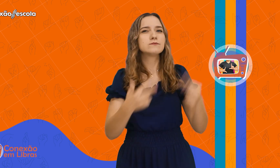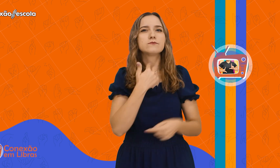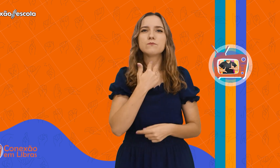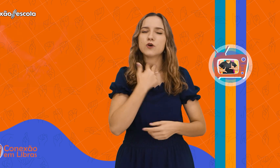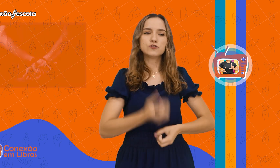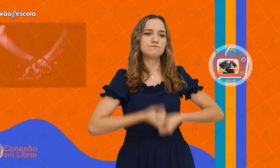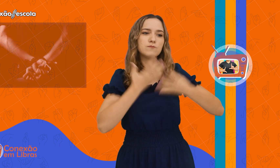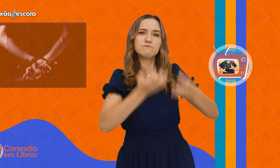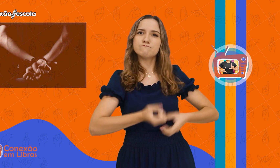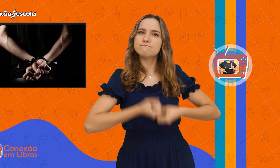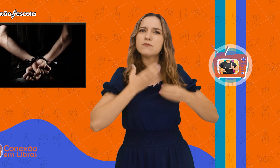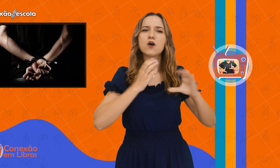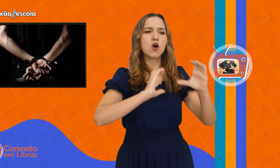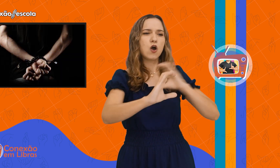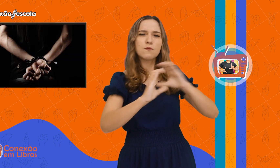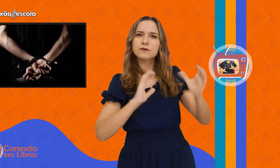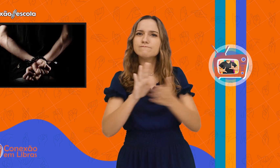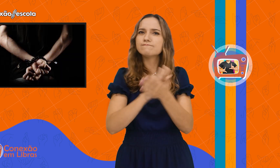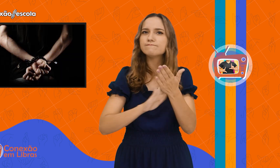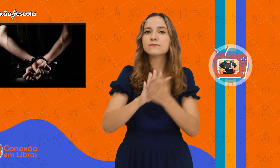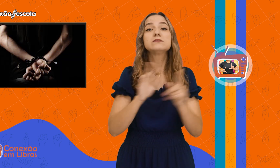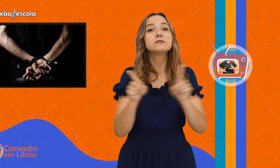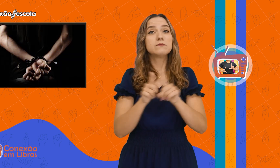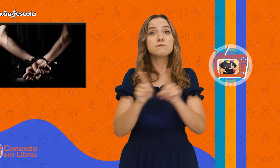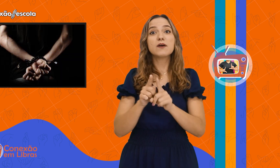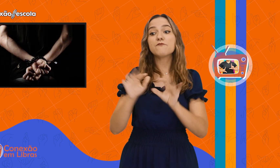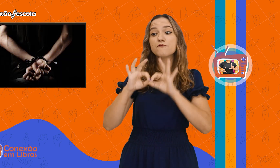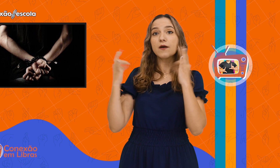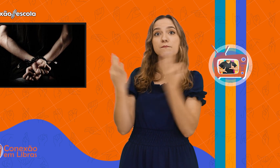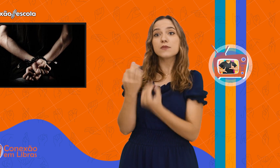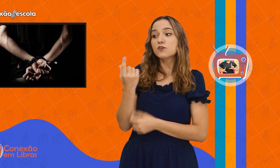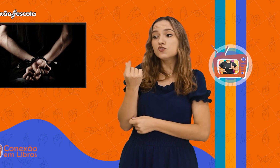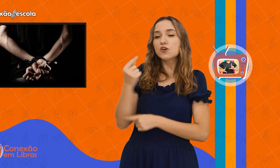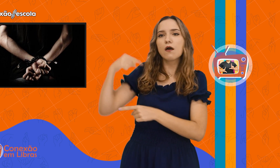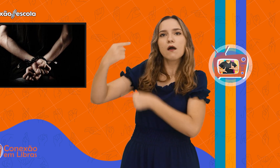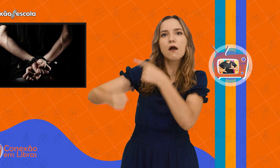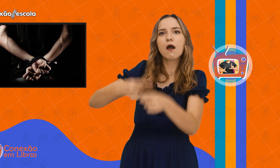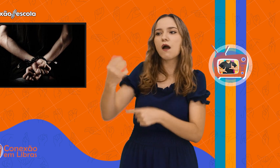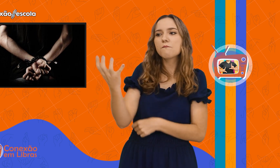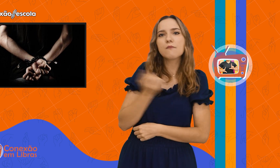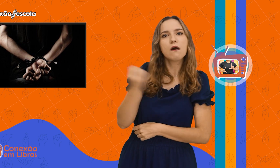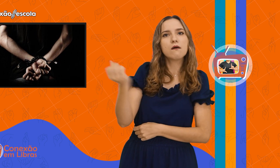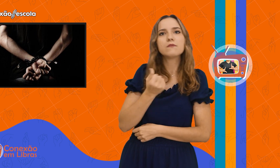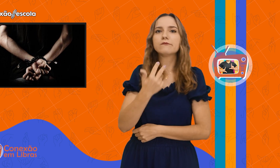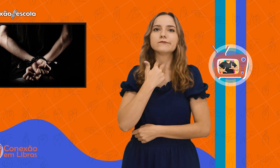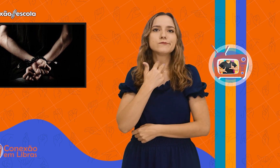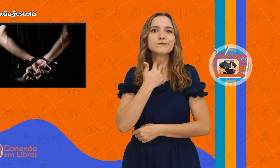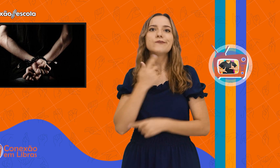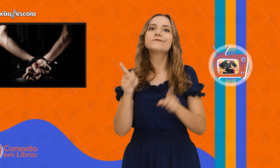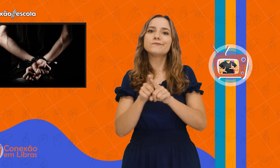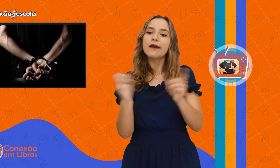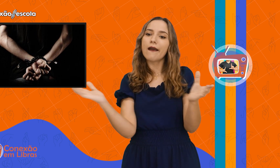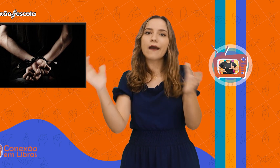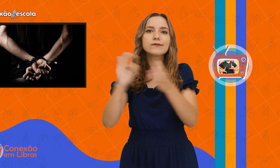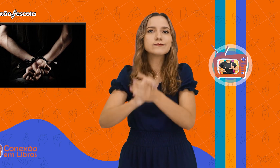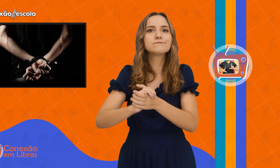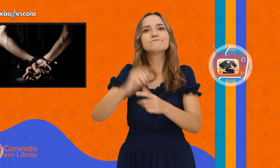eram proibidos de se expressar. Não podiam ter acesso às heranças e nem formarem